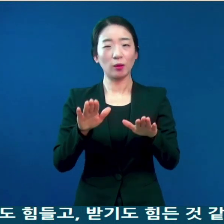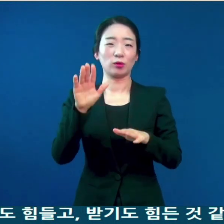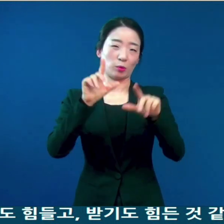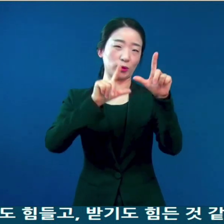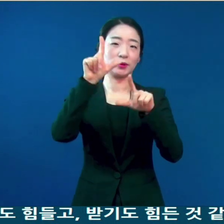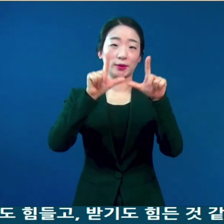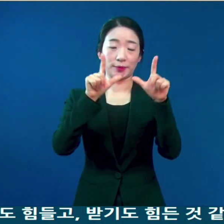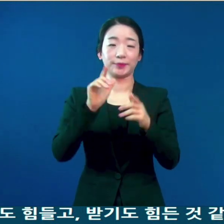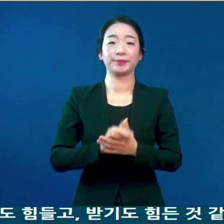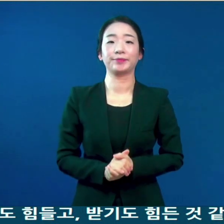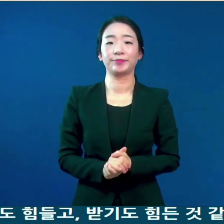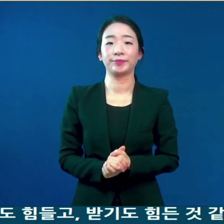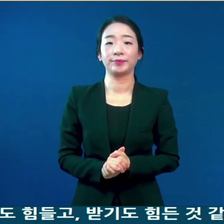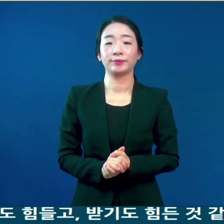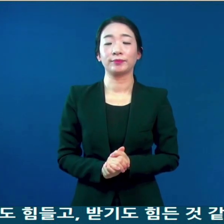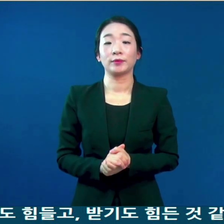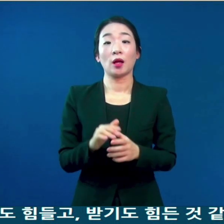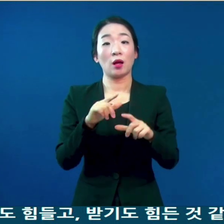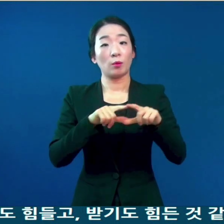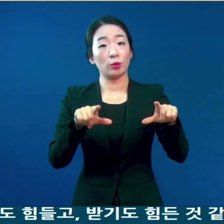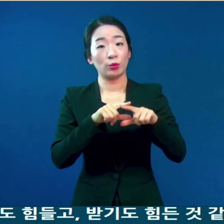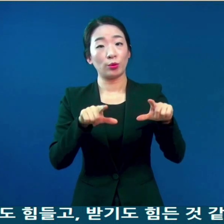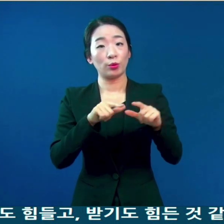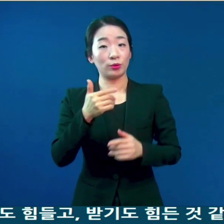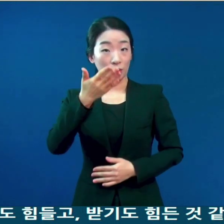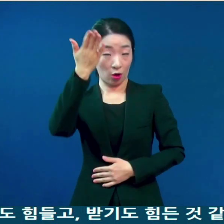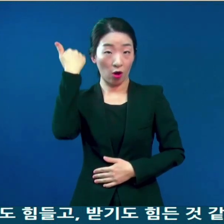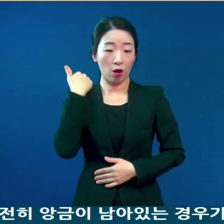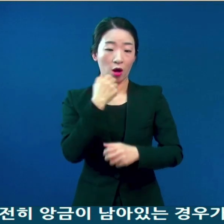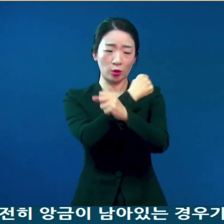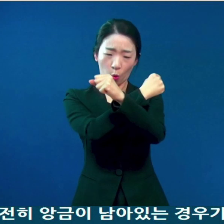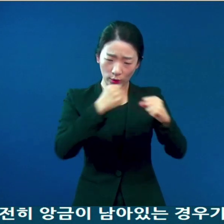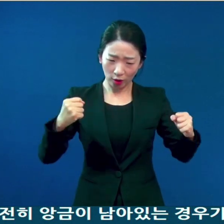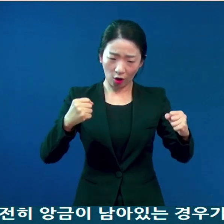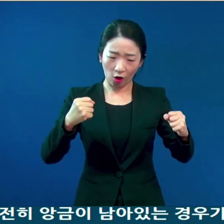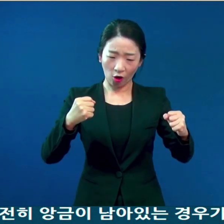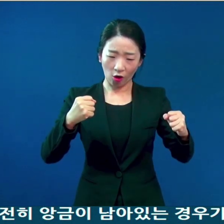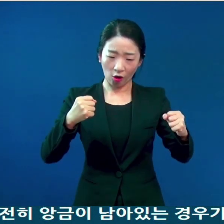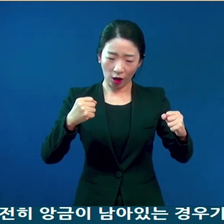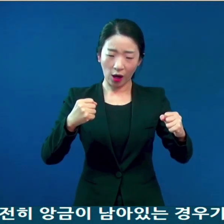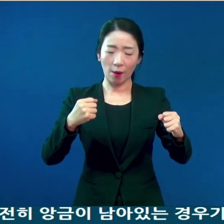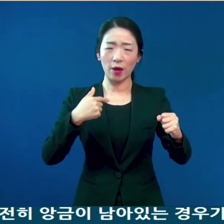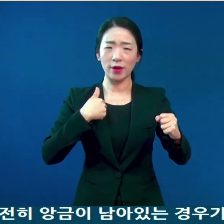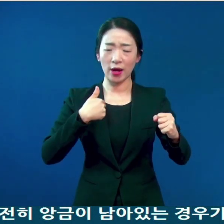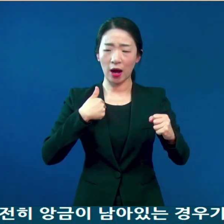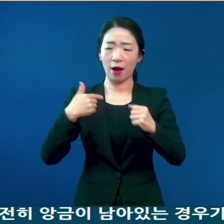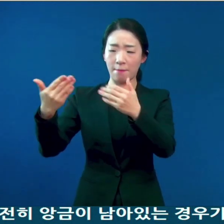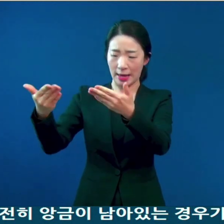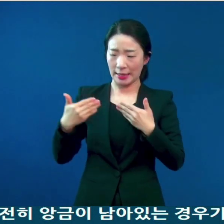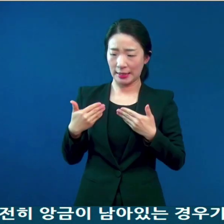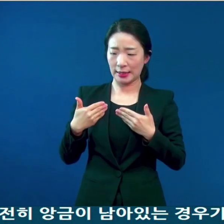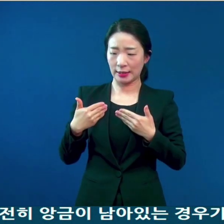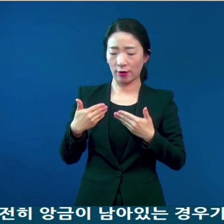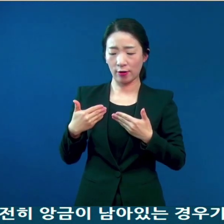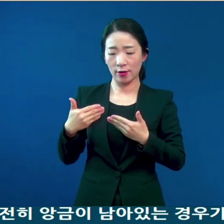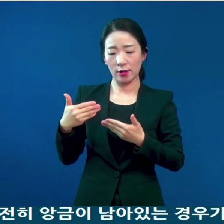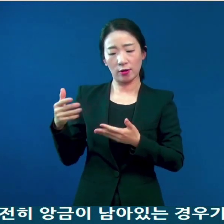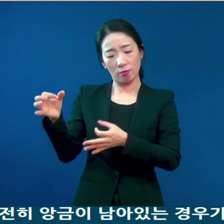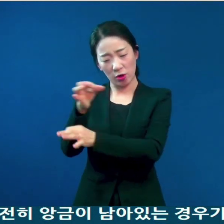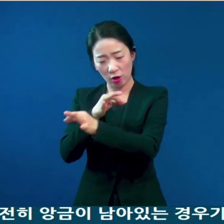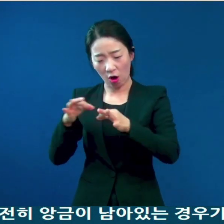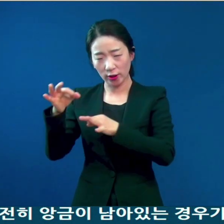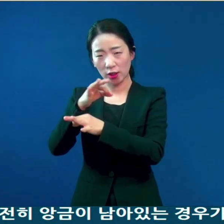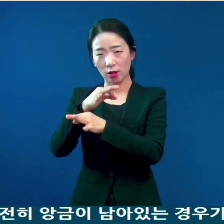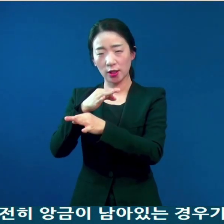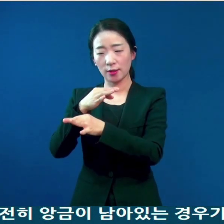현실입니다. 보통 전에는 용서 그러면 내가 받은 손상, 손실, 경제적인 거든 육체적인